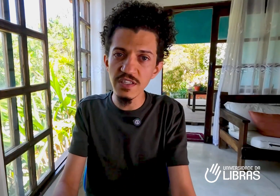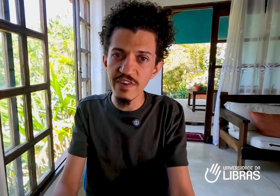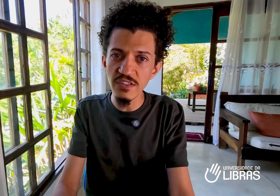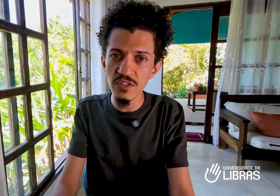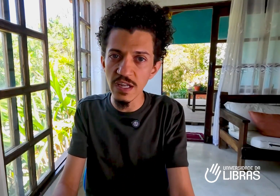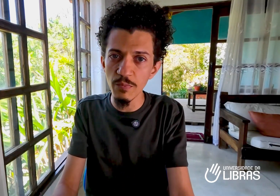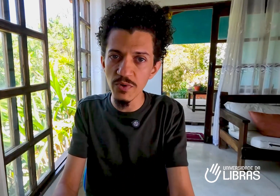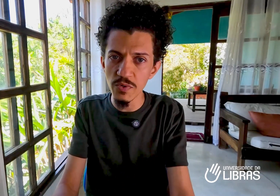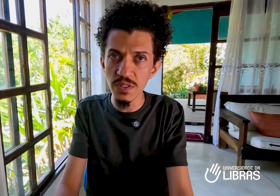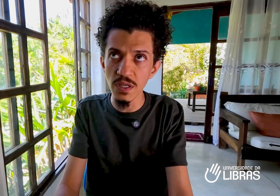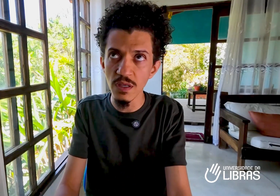estivesse dizendo para o surdo assim,